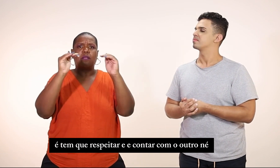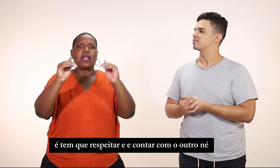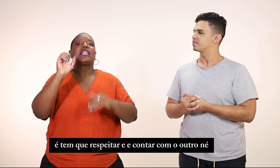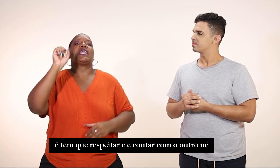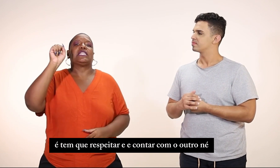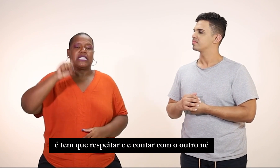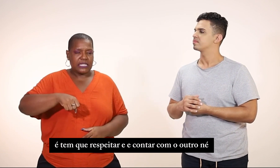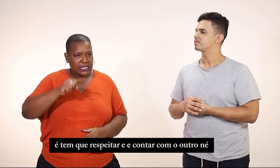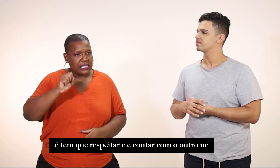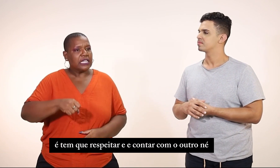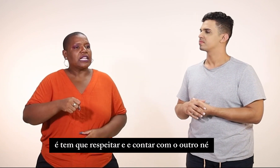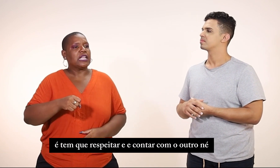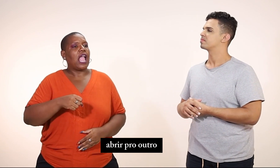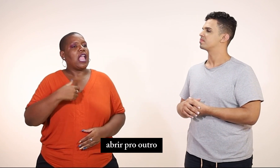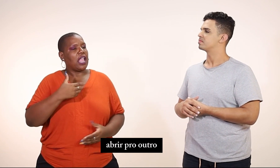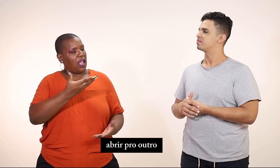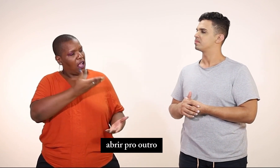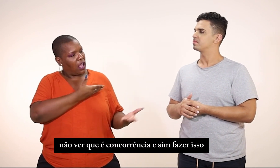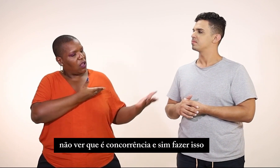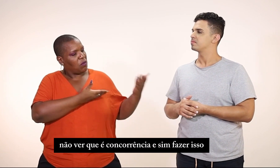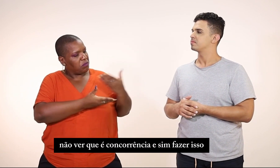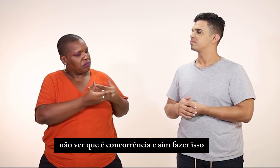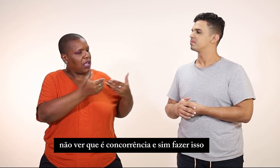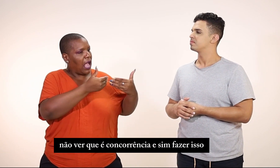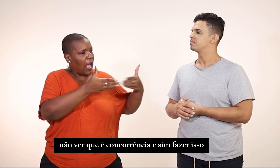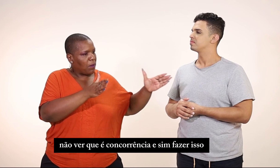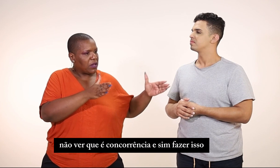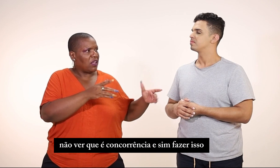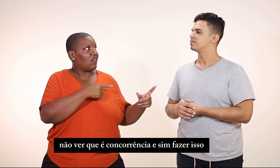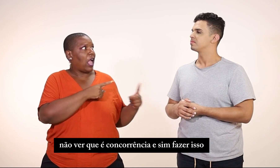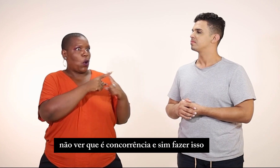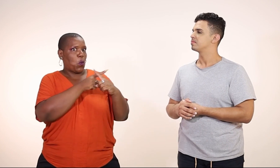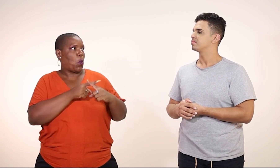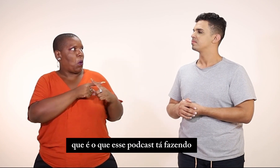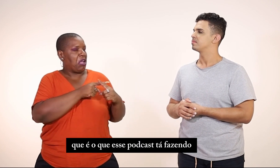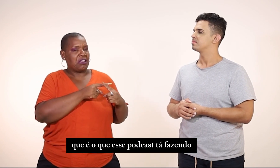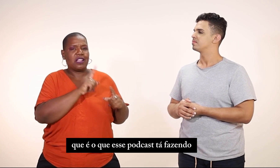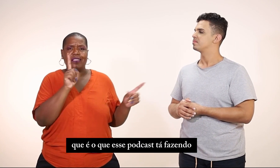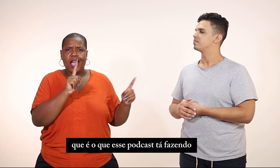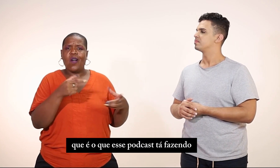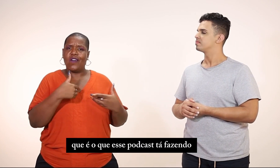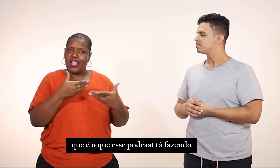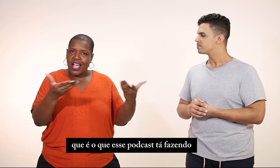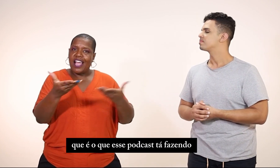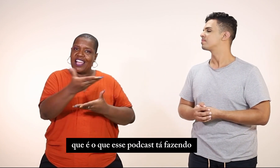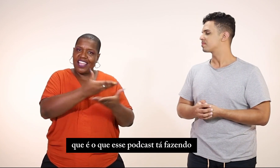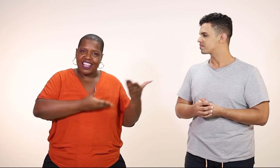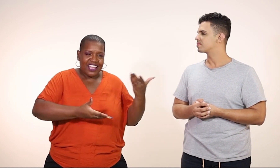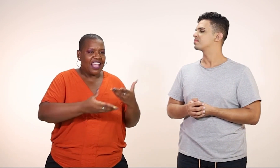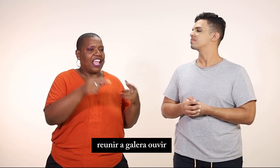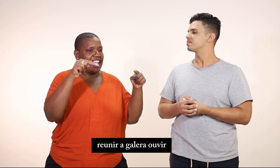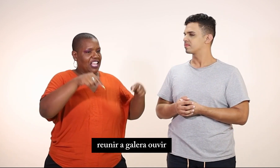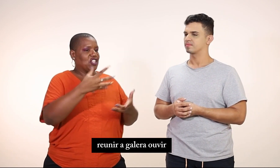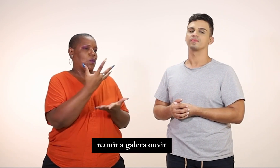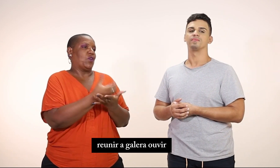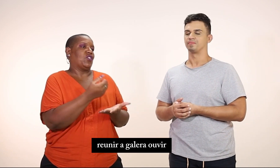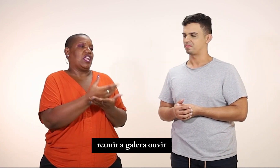e contar com o outro, né? Abrir para o outro, não ver que é concorrência e sim fazer isso, que é o que esse podcast está fazendo. Reunir a galera, ouvir